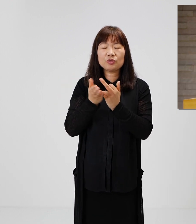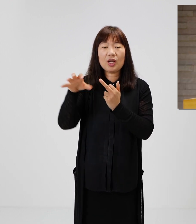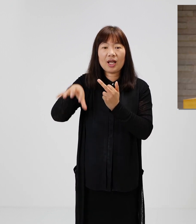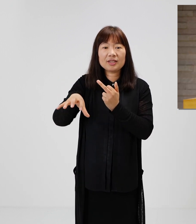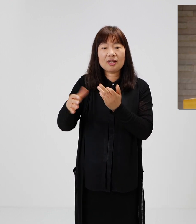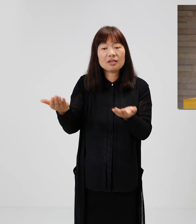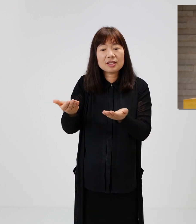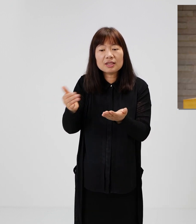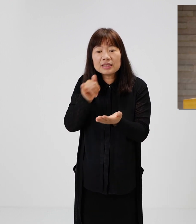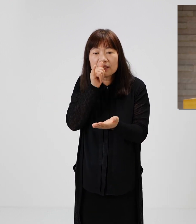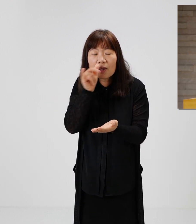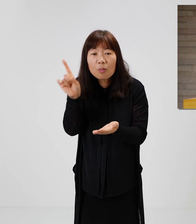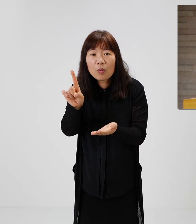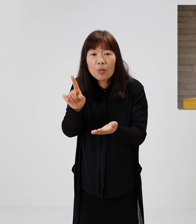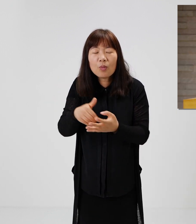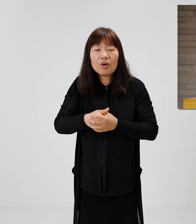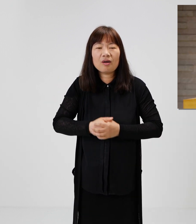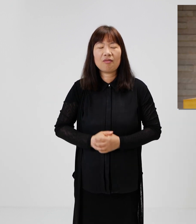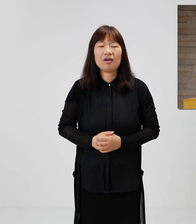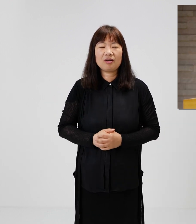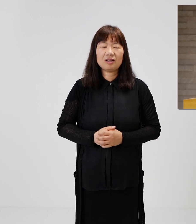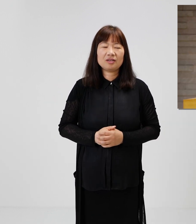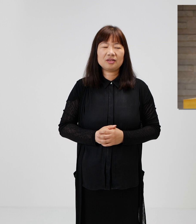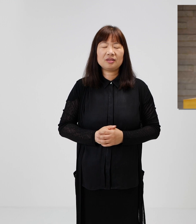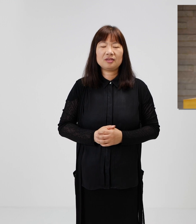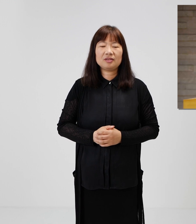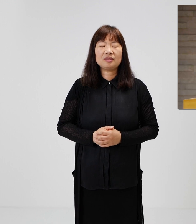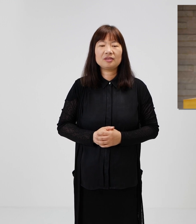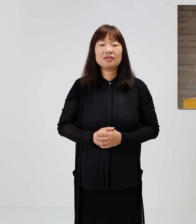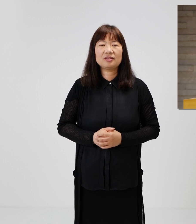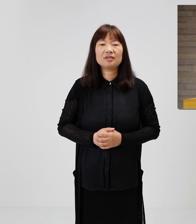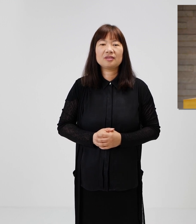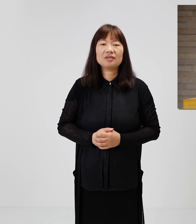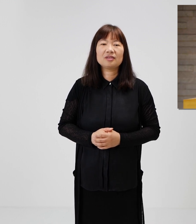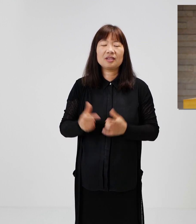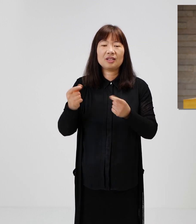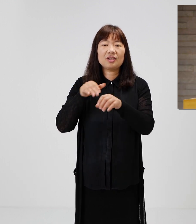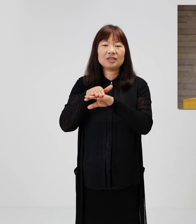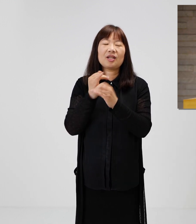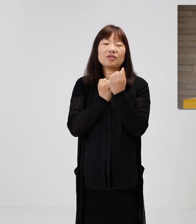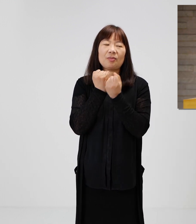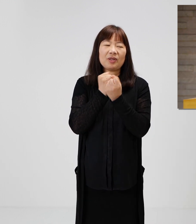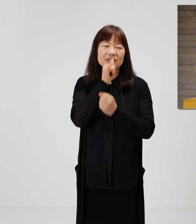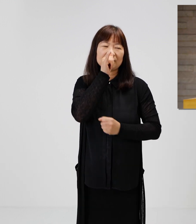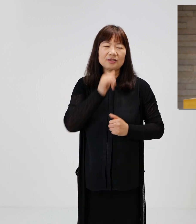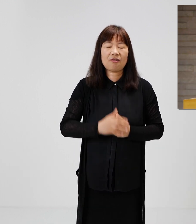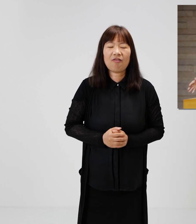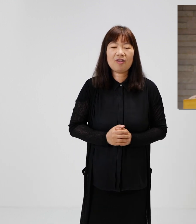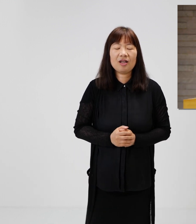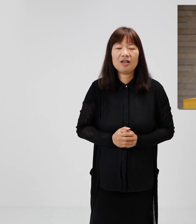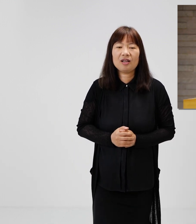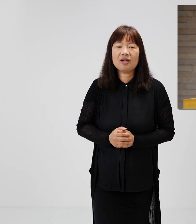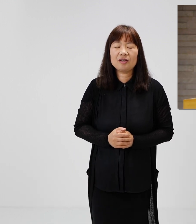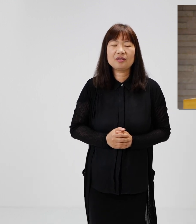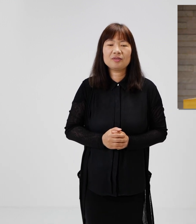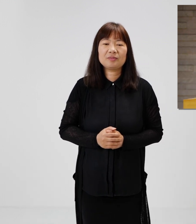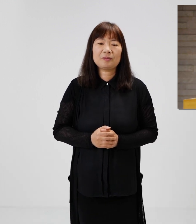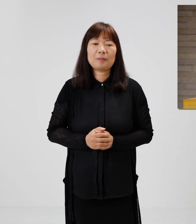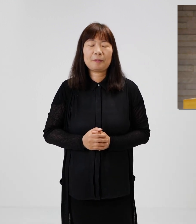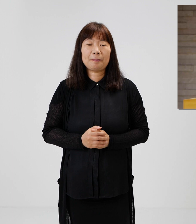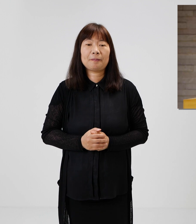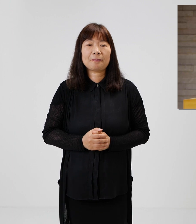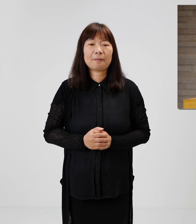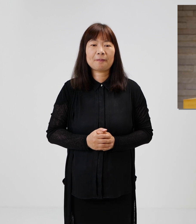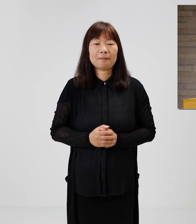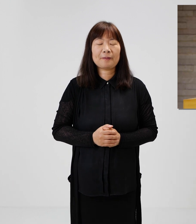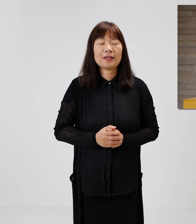일이 있었는가 하면 그러니까 이런 식의 설명인 거예요. 지금 뭔가를 소개하면서 그러니까